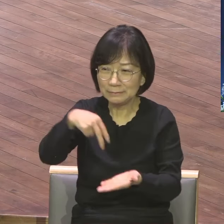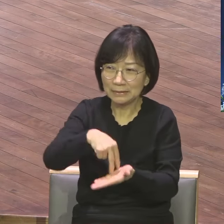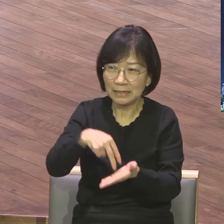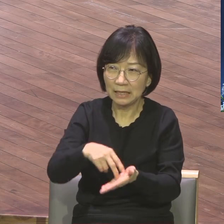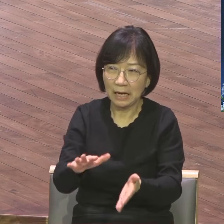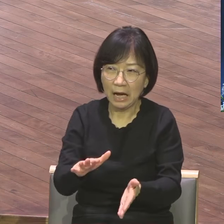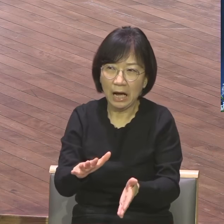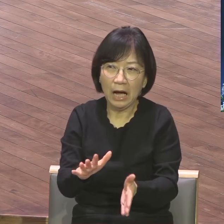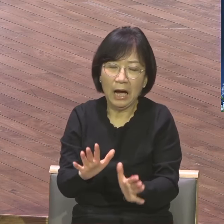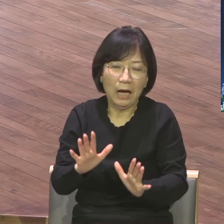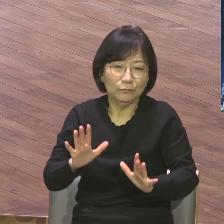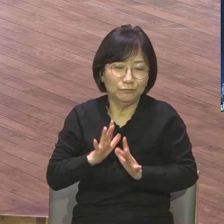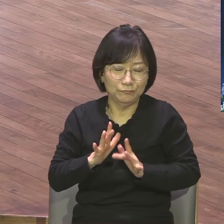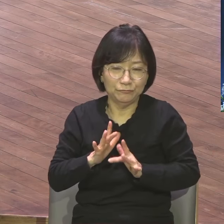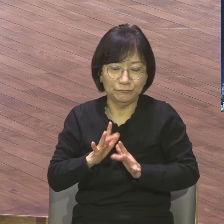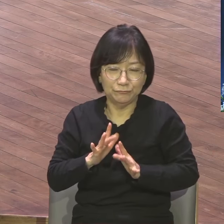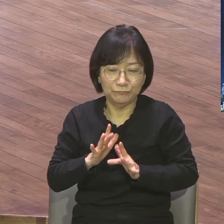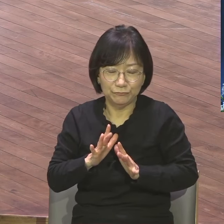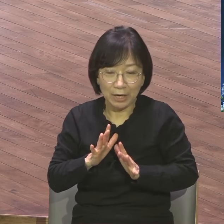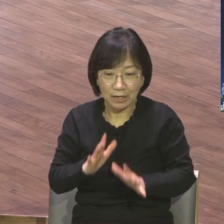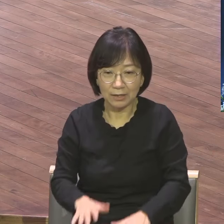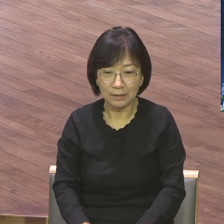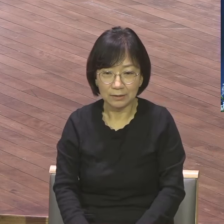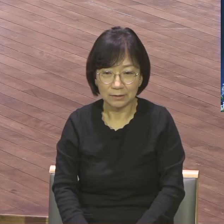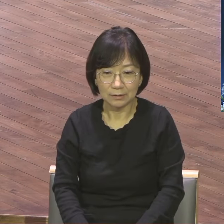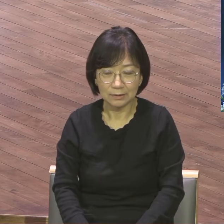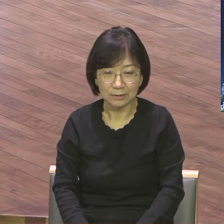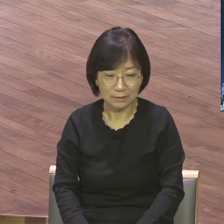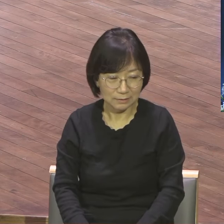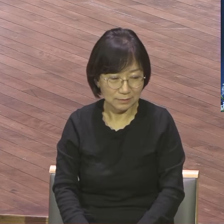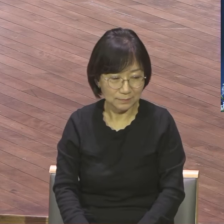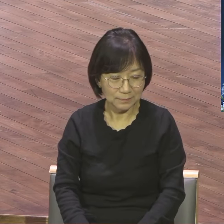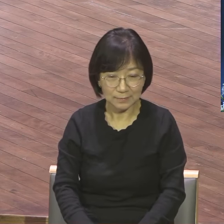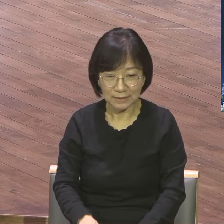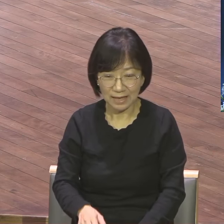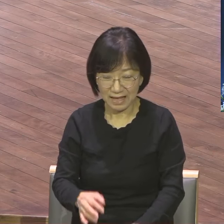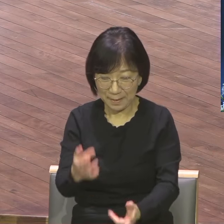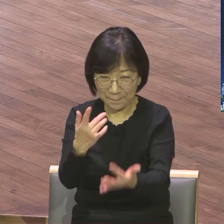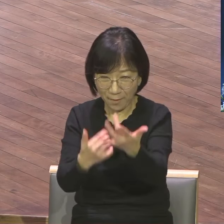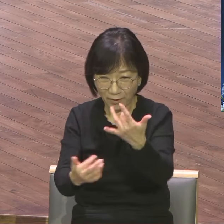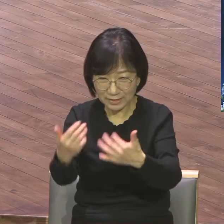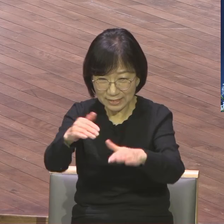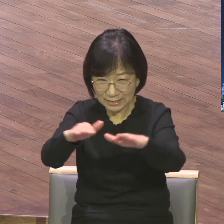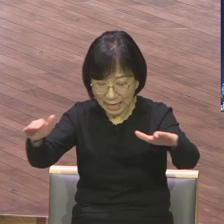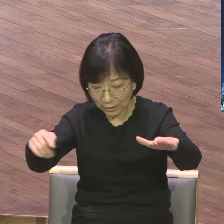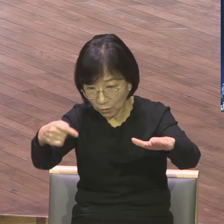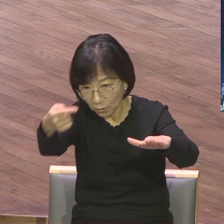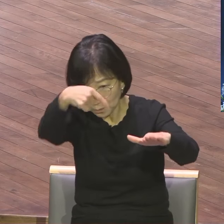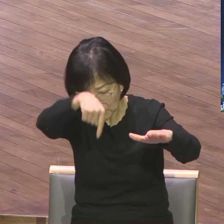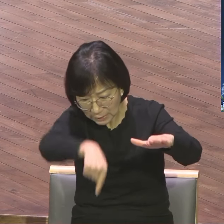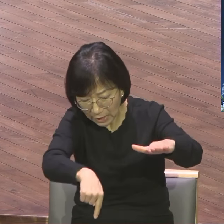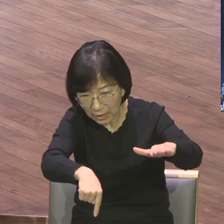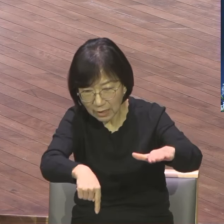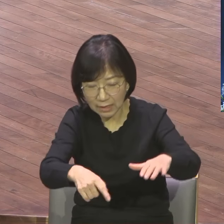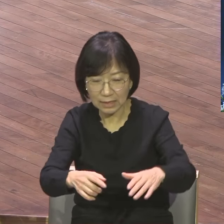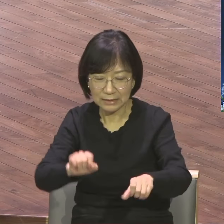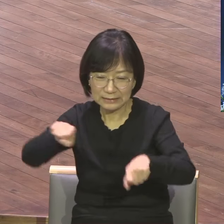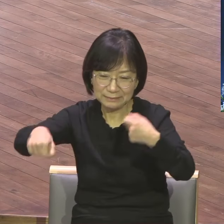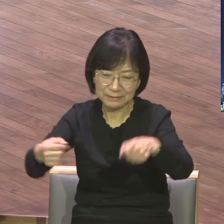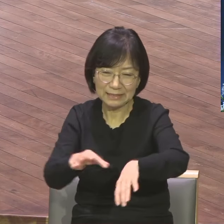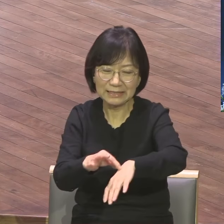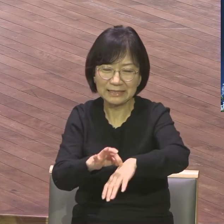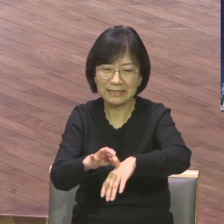잔인한 장소인지 몰라요. 그 번제단 밑에는 그 짐승의 살곁,